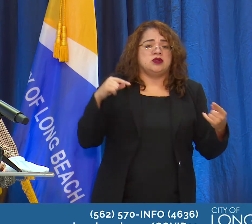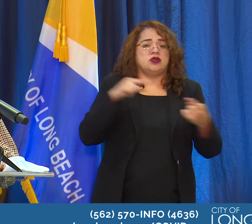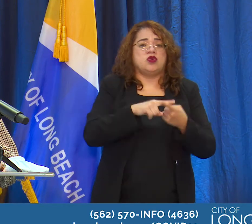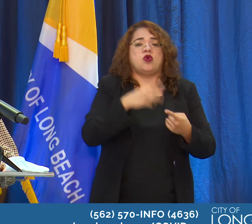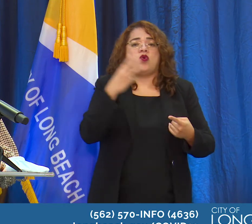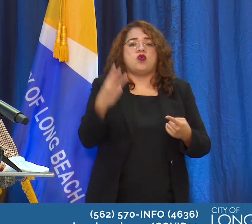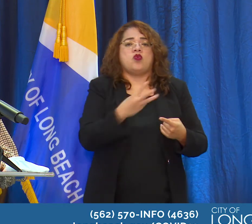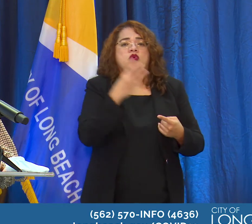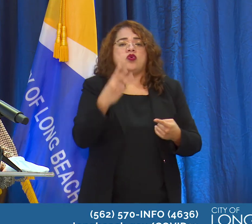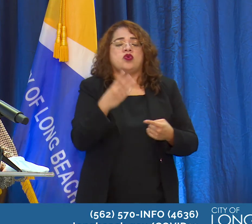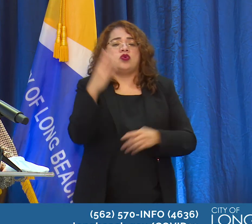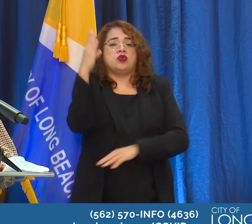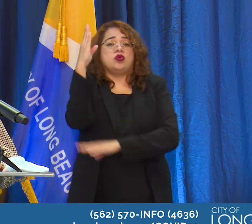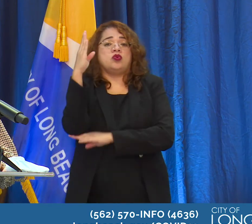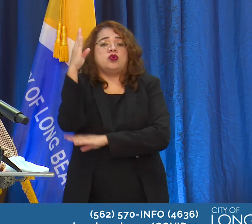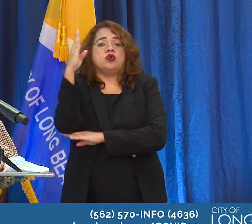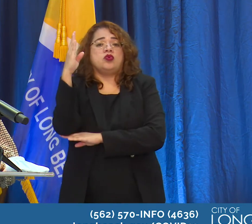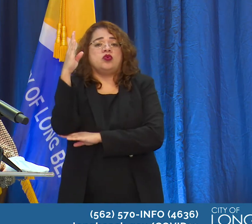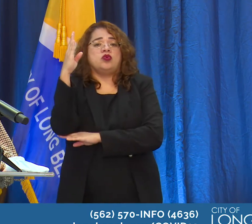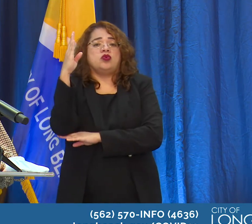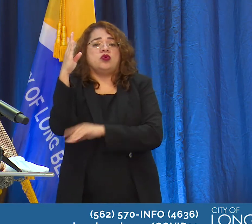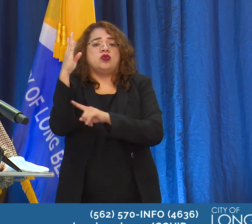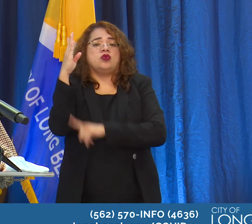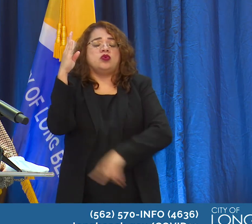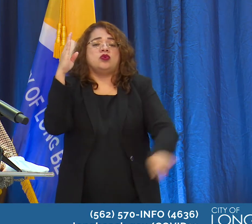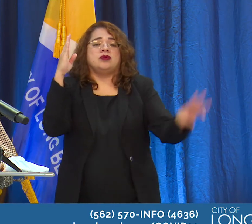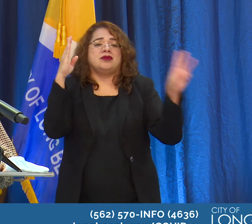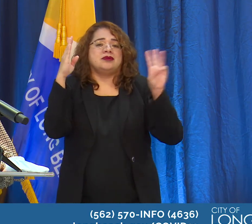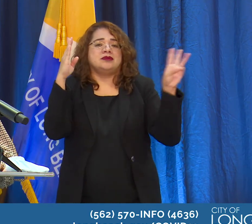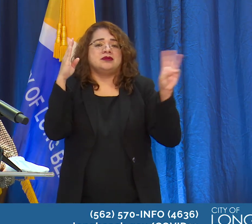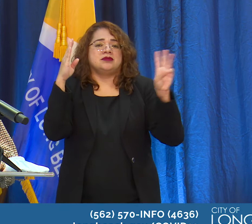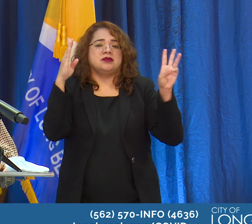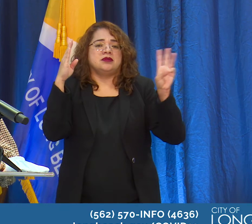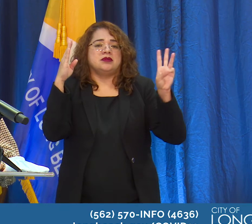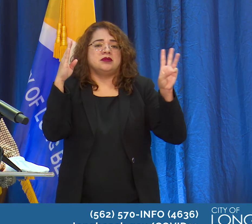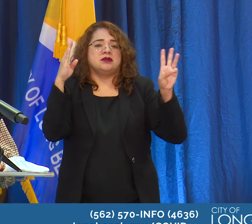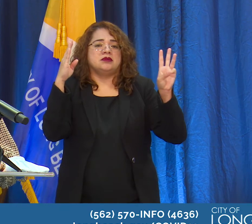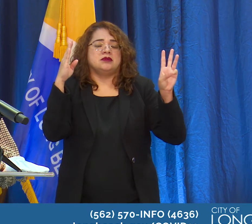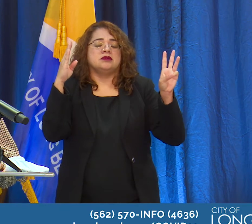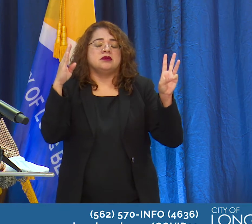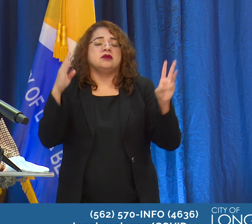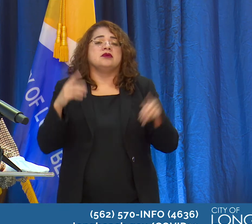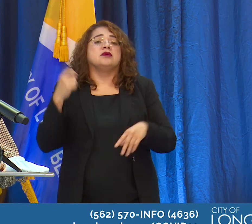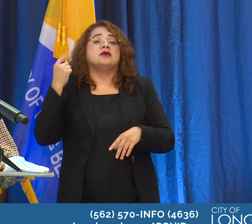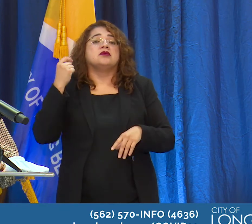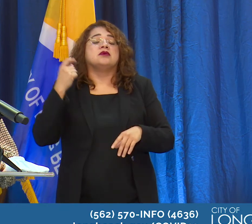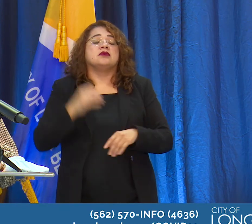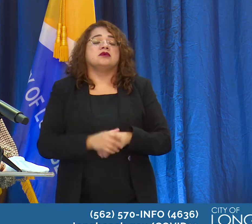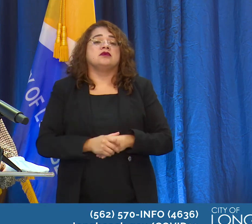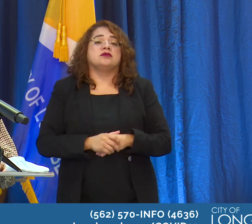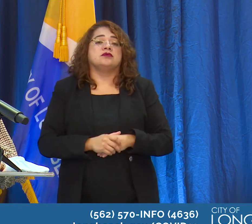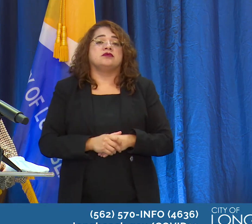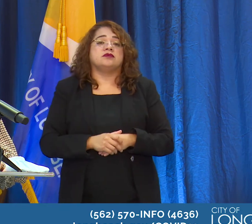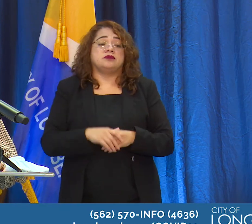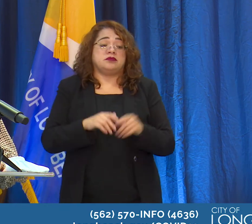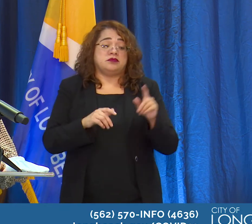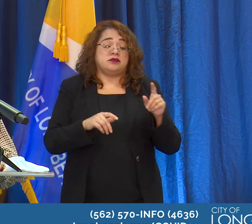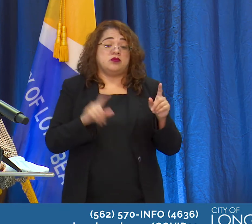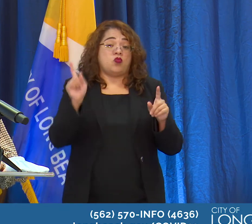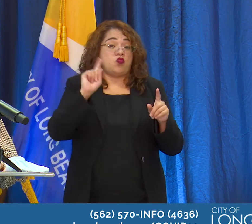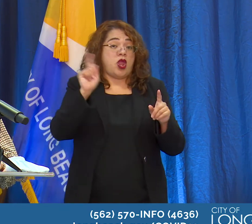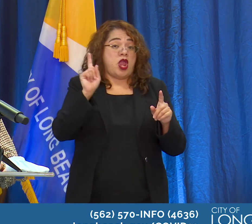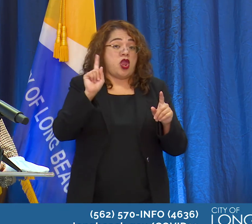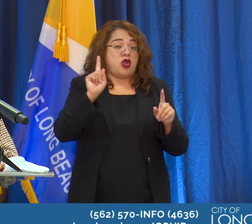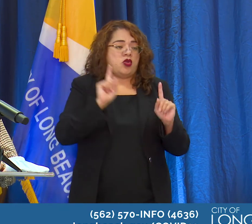el mediodía, 12 del mediodía, hasta las 6 de la tarde. Estas son las localidades que van a